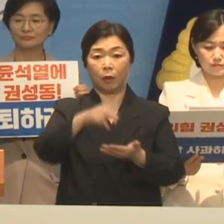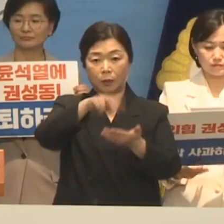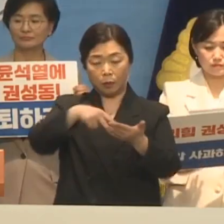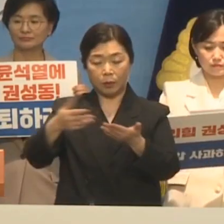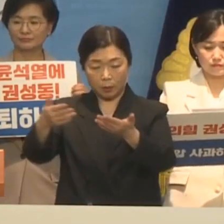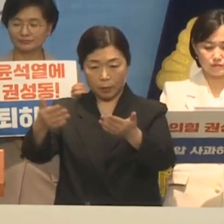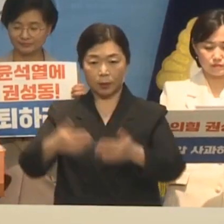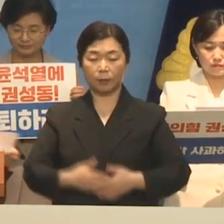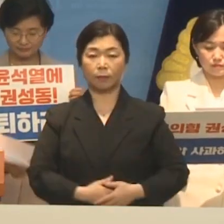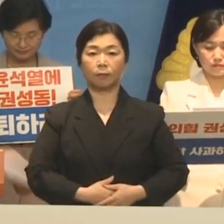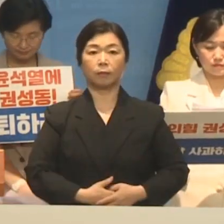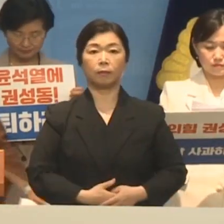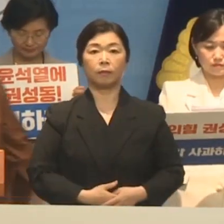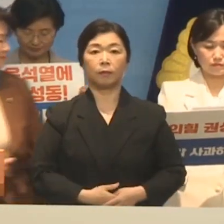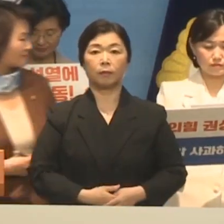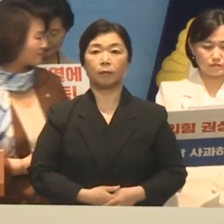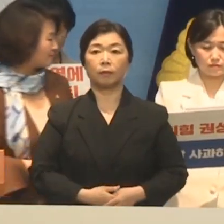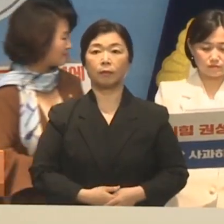낭독하도록 하겠습니다.